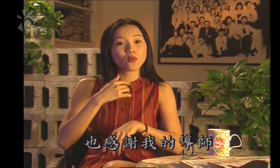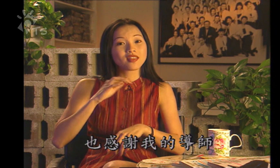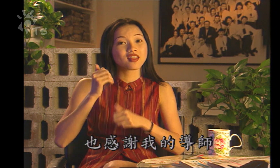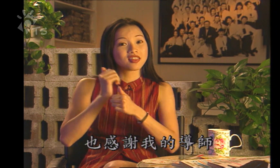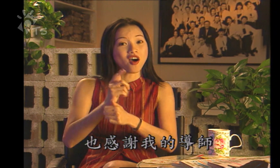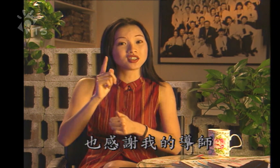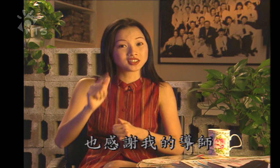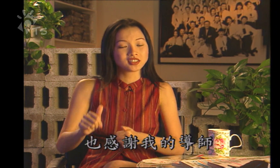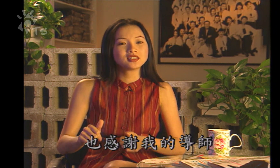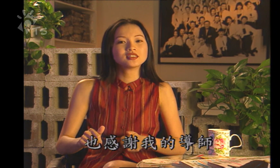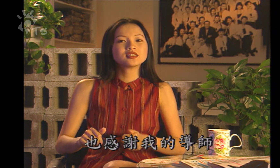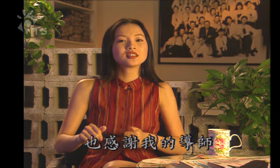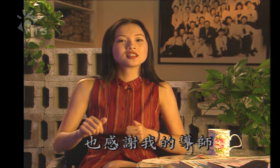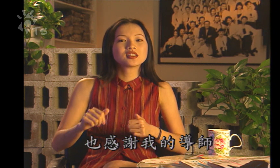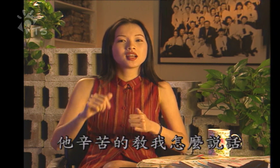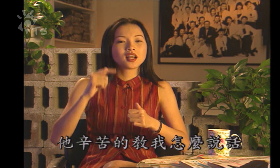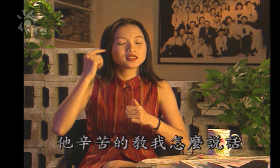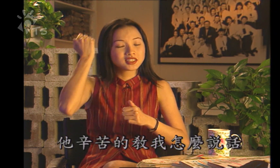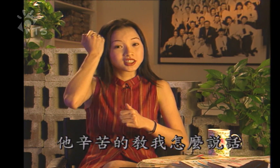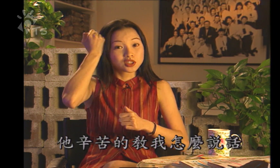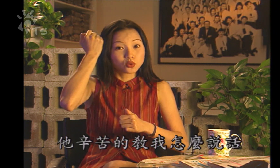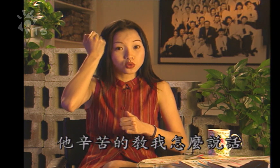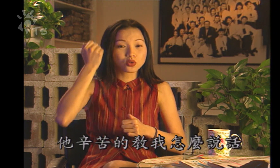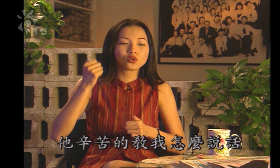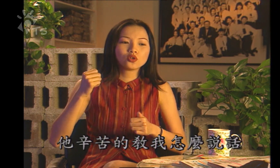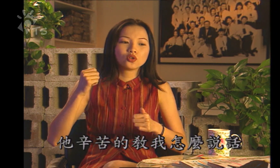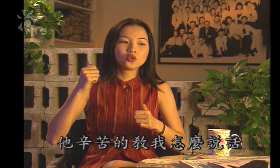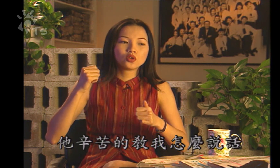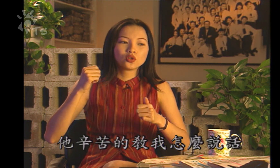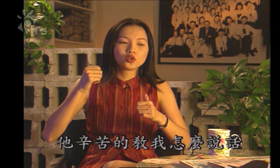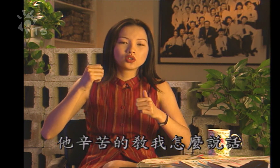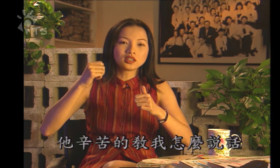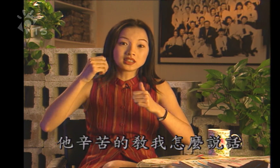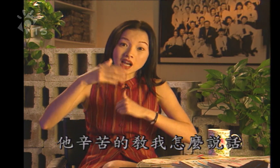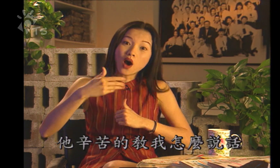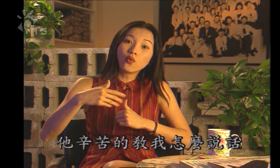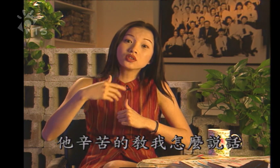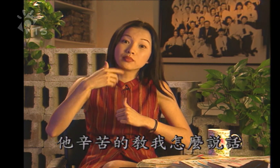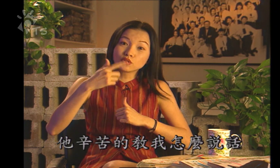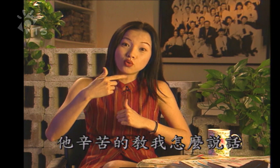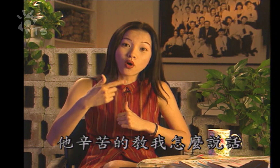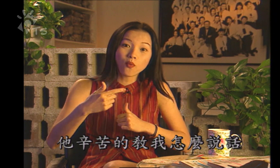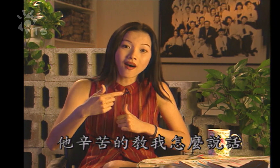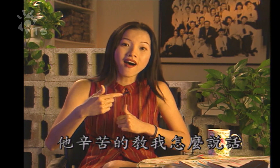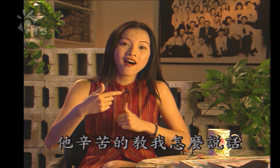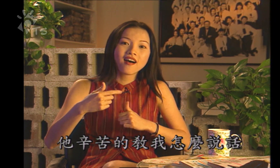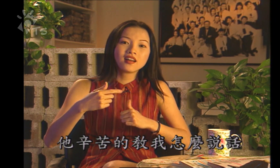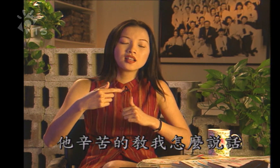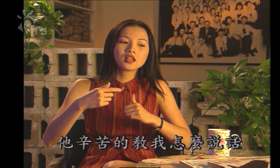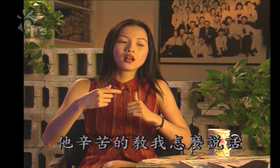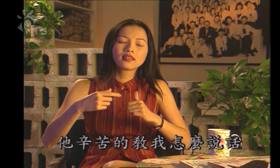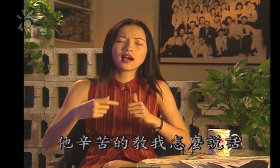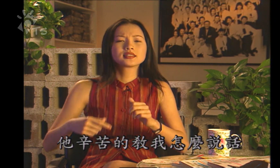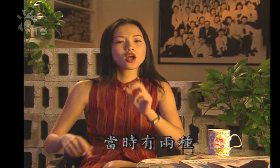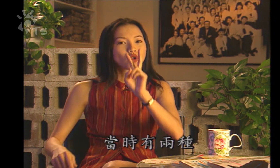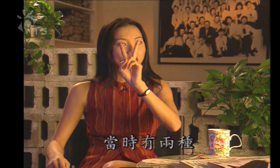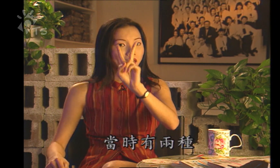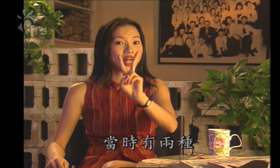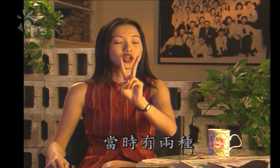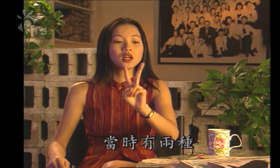我的导师，他辛苦地教我怎么说话。当时呢，有